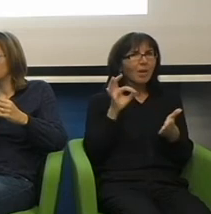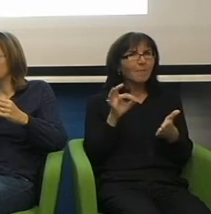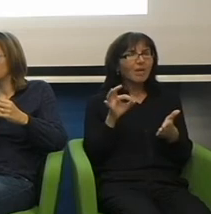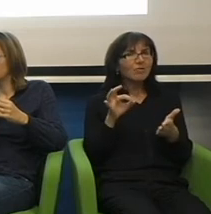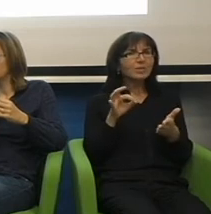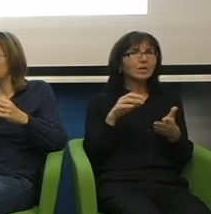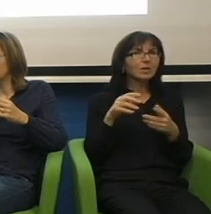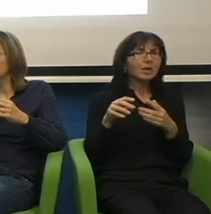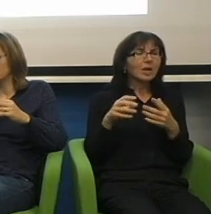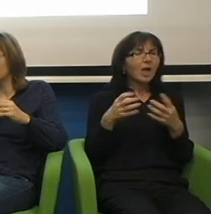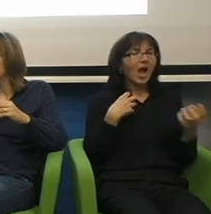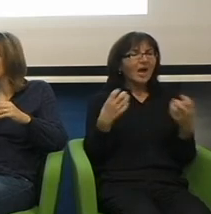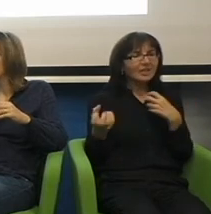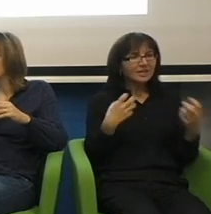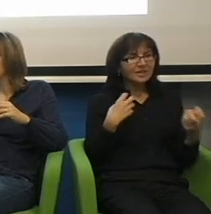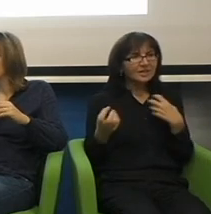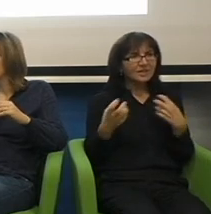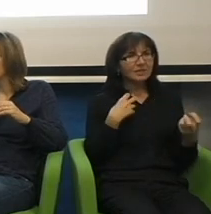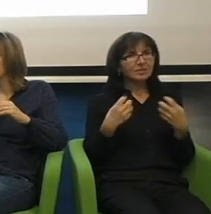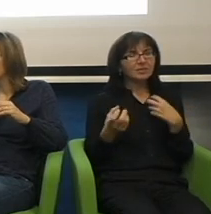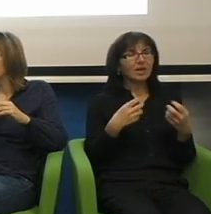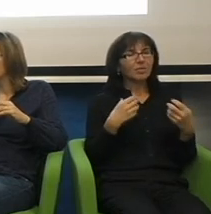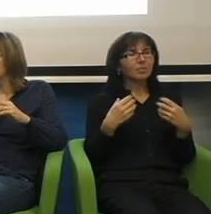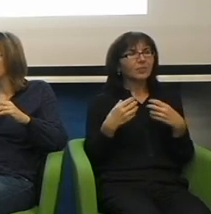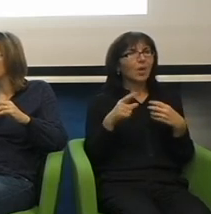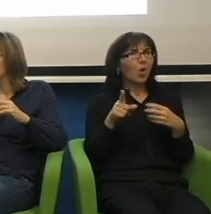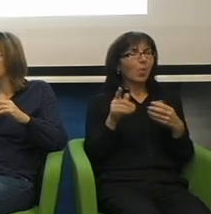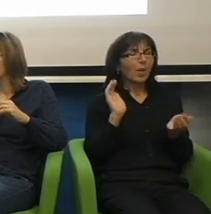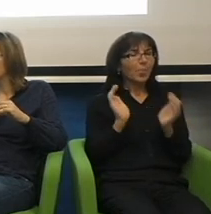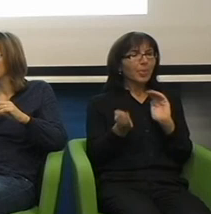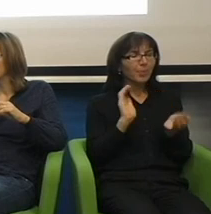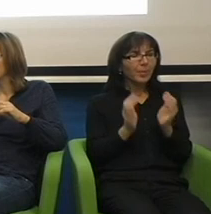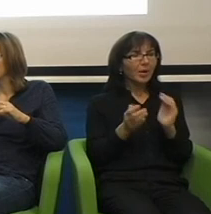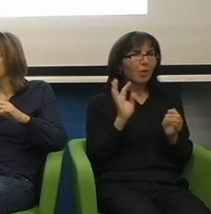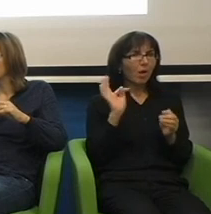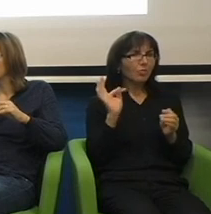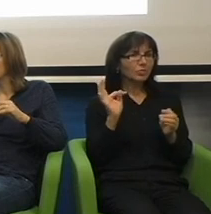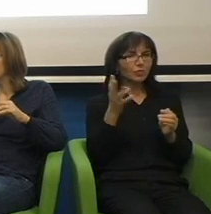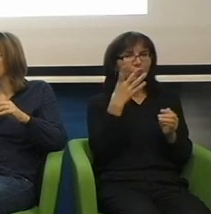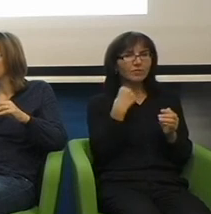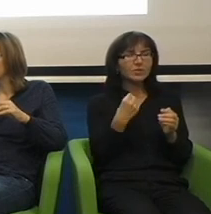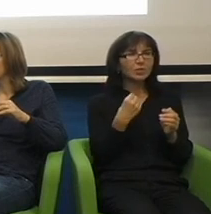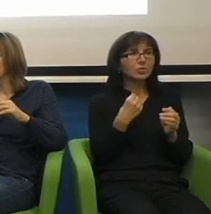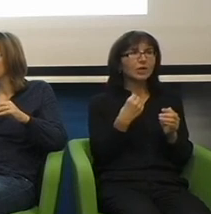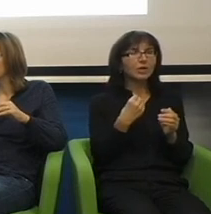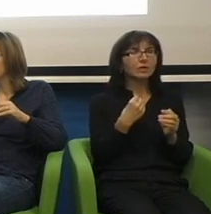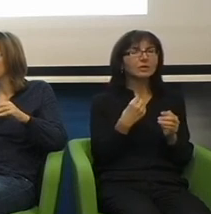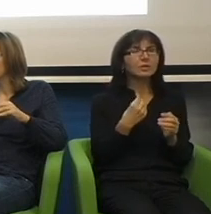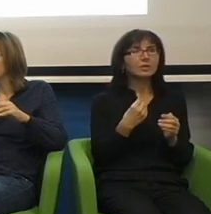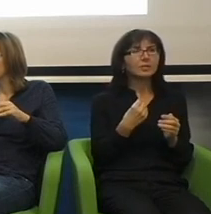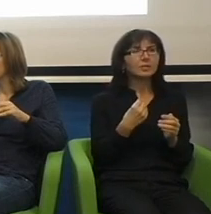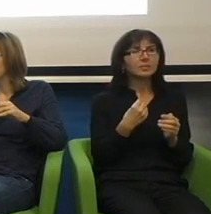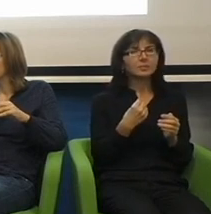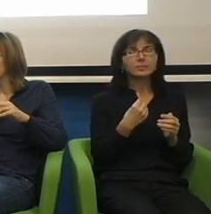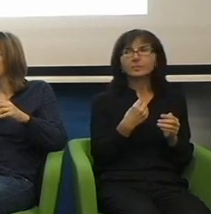fantasmagorie artystyczne, no tak to ujmę, tak? Może też dbała w sposób szczególny o swój wizerunek, dlatego No